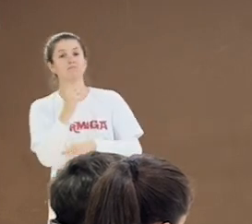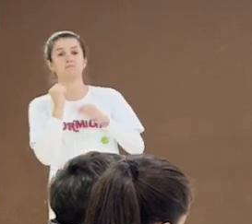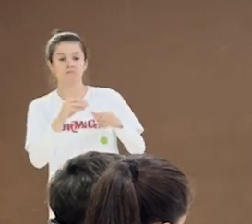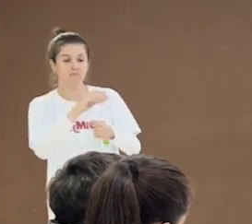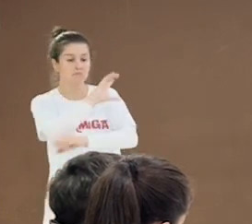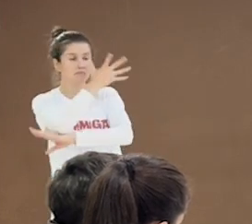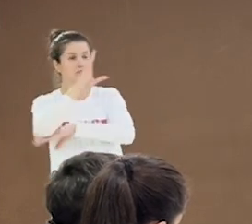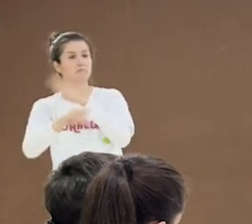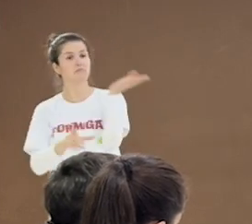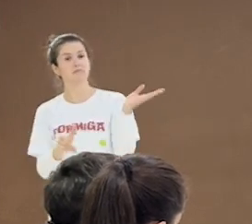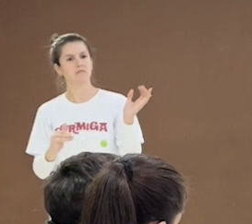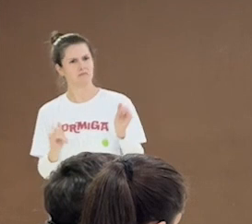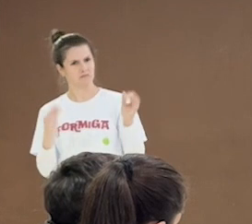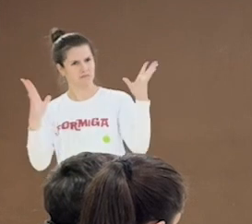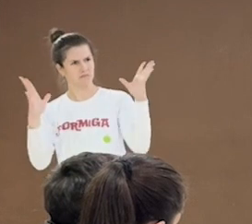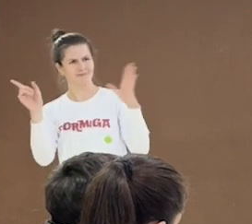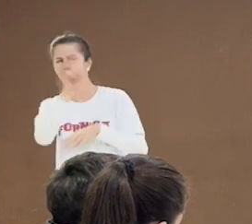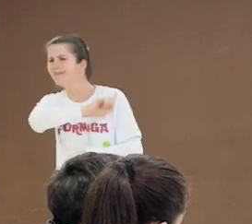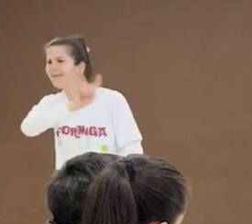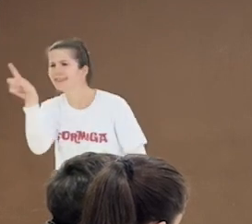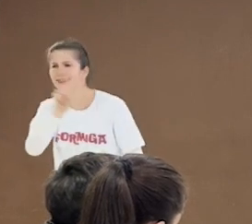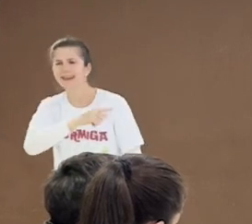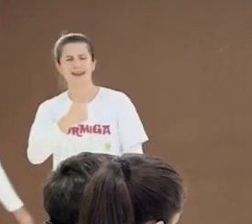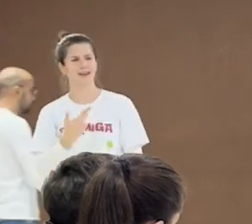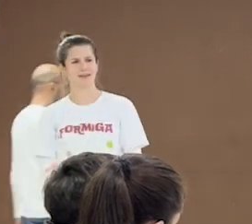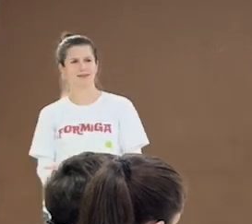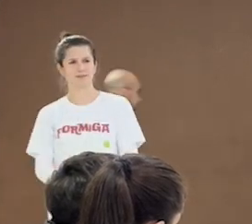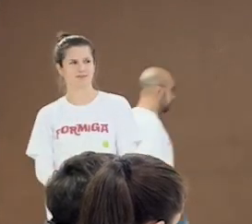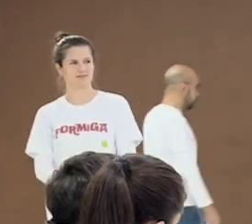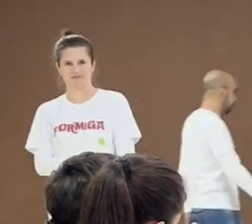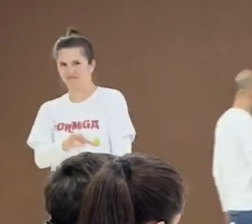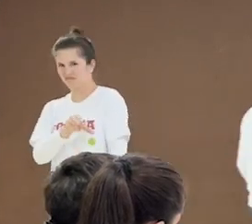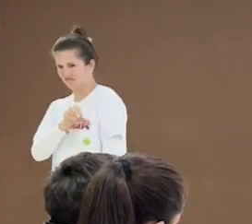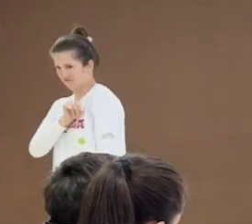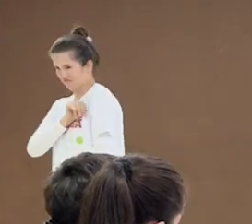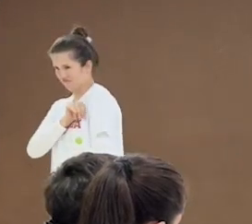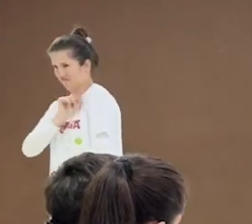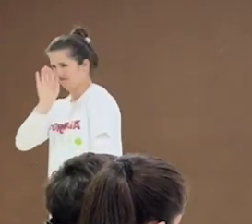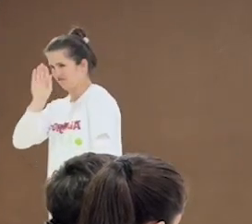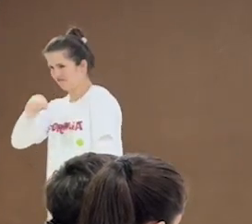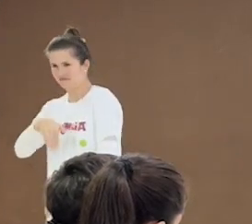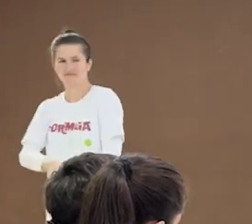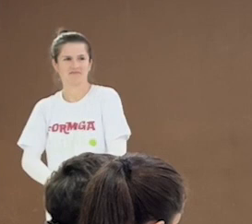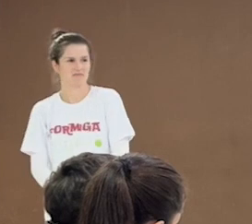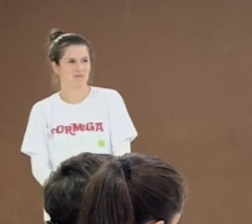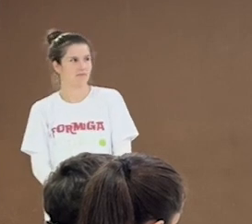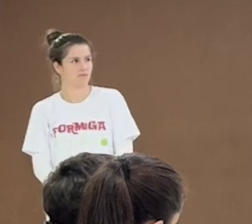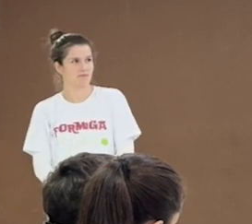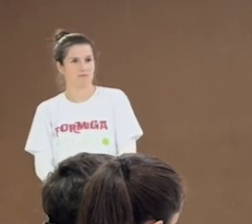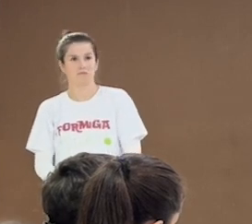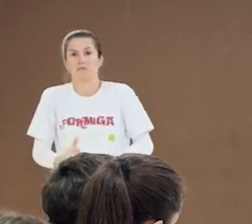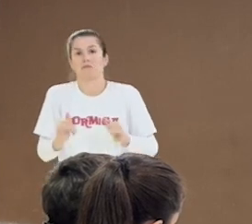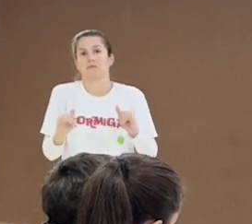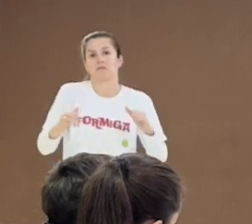construir uma chupando, o que acha? Não, chupando não! Nossa, como ele é brega! Ah, uma